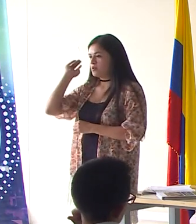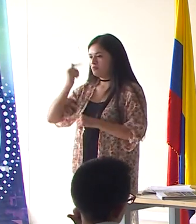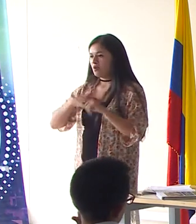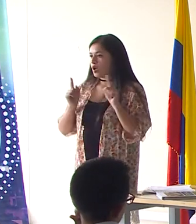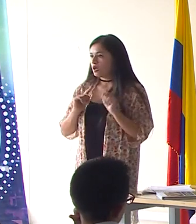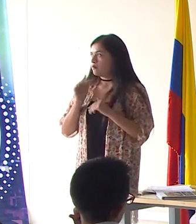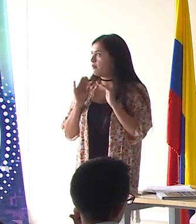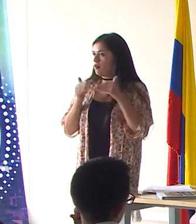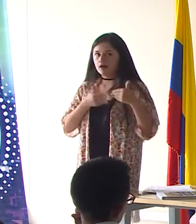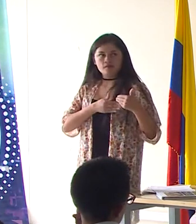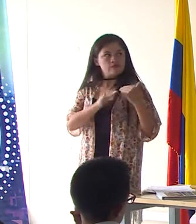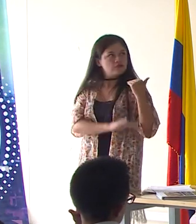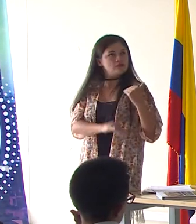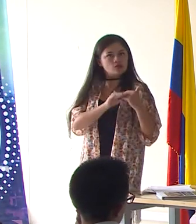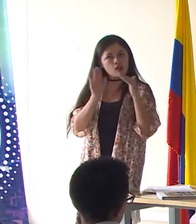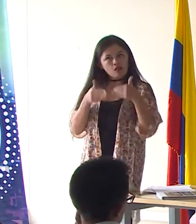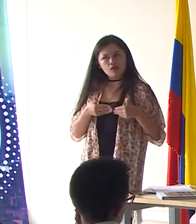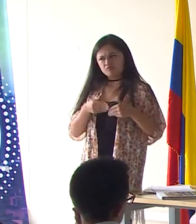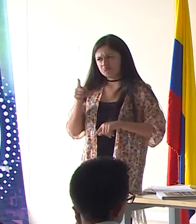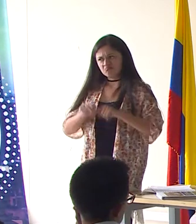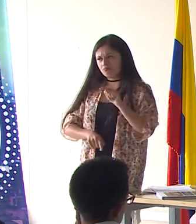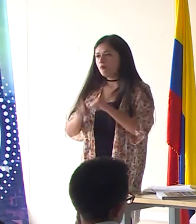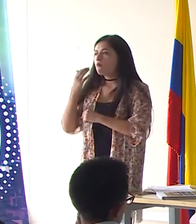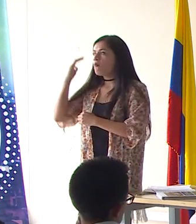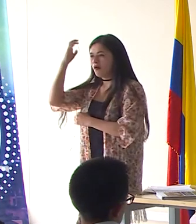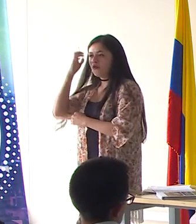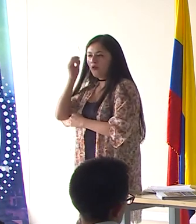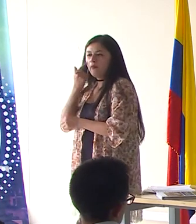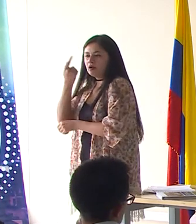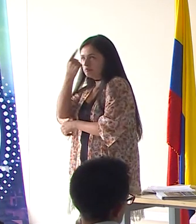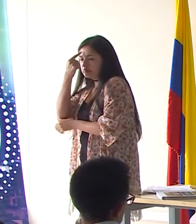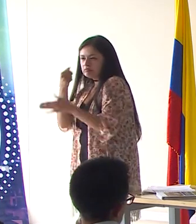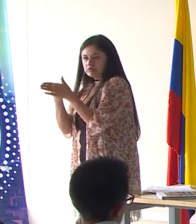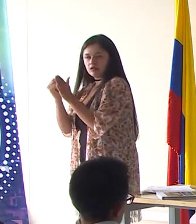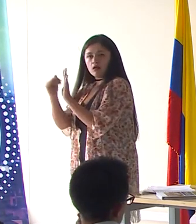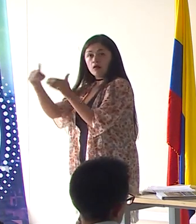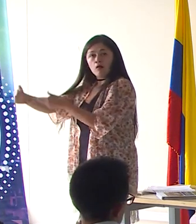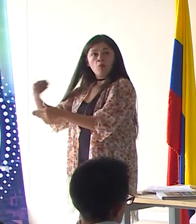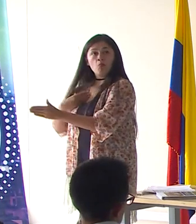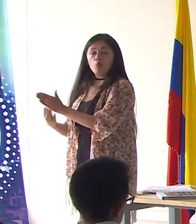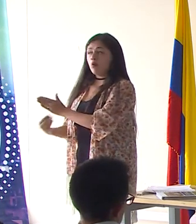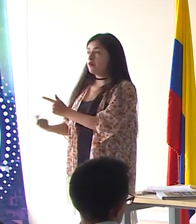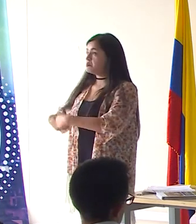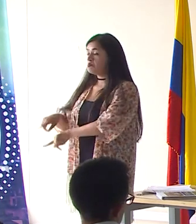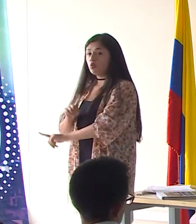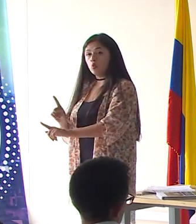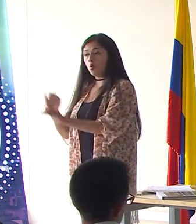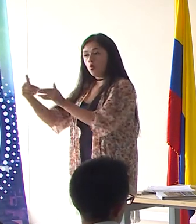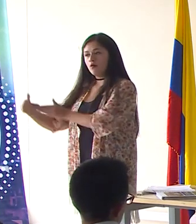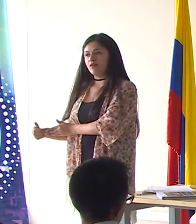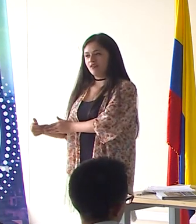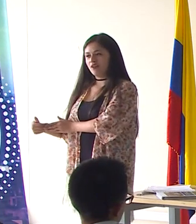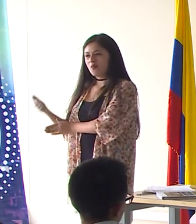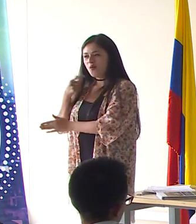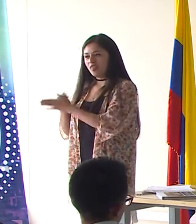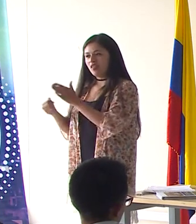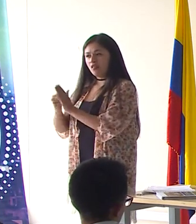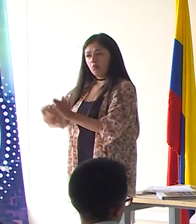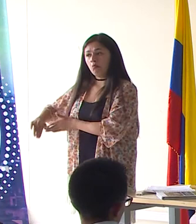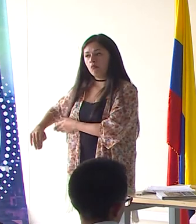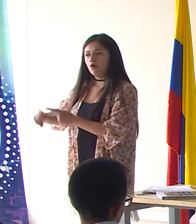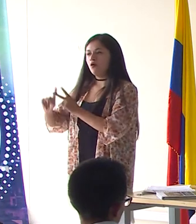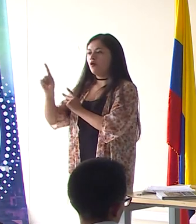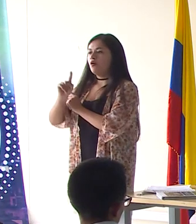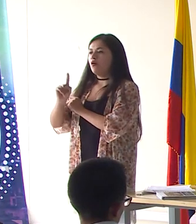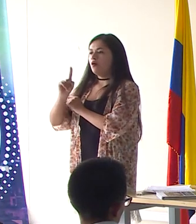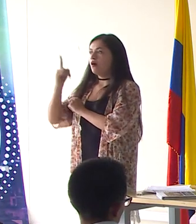europa y los eeuu puede esconder puede hacer una pobreza oculta de hecho hay unos índices de ocultamiento de la pobreza